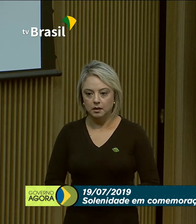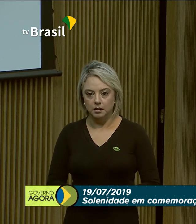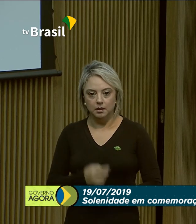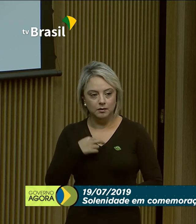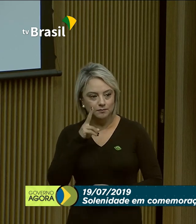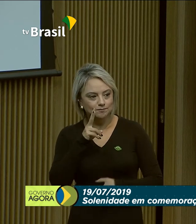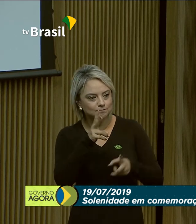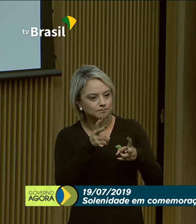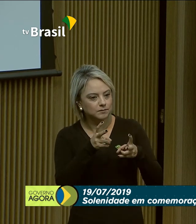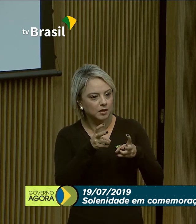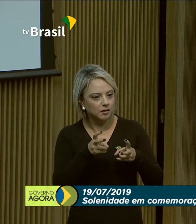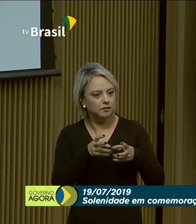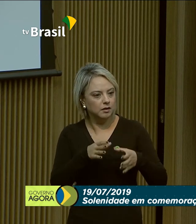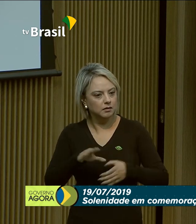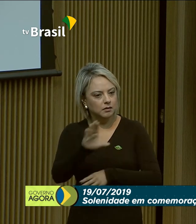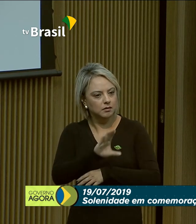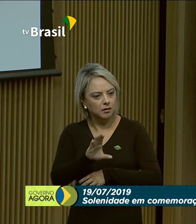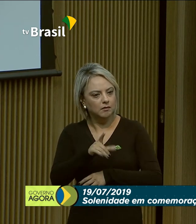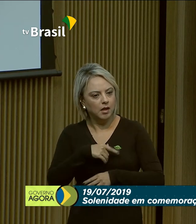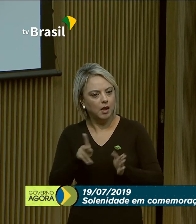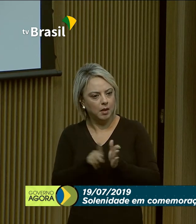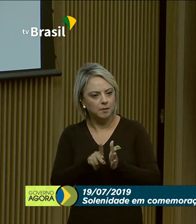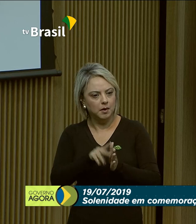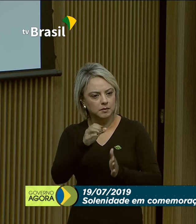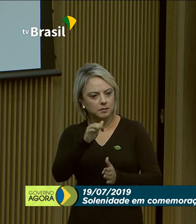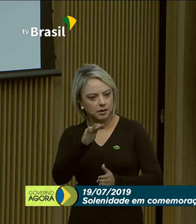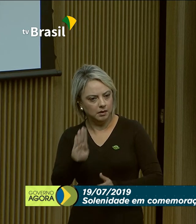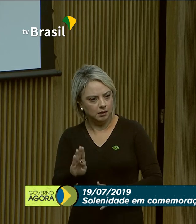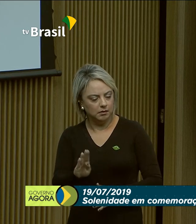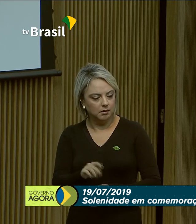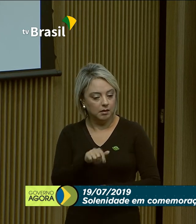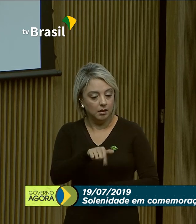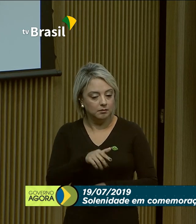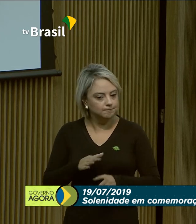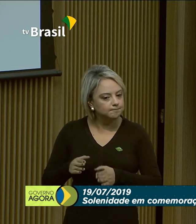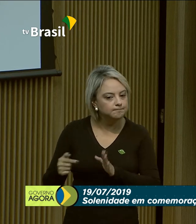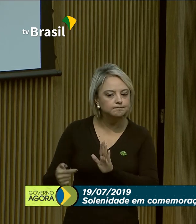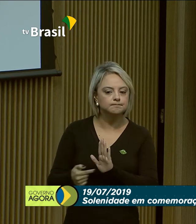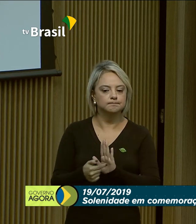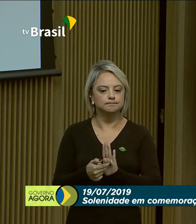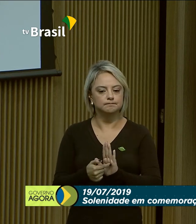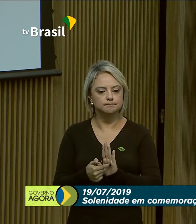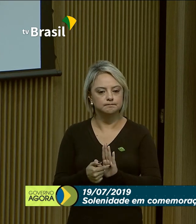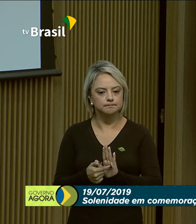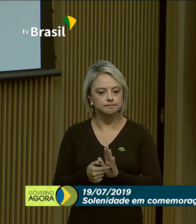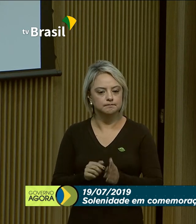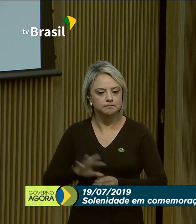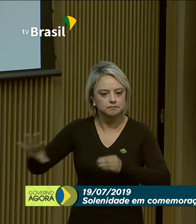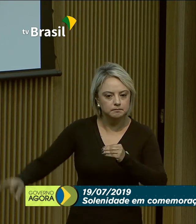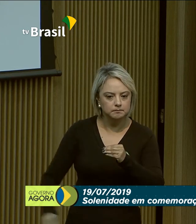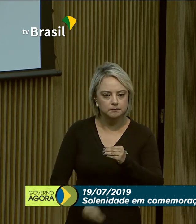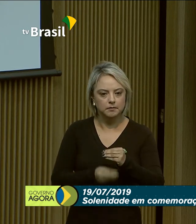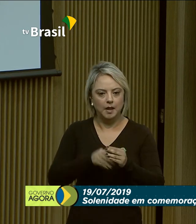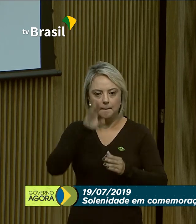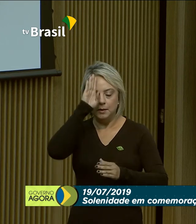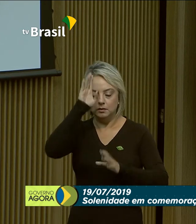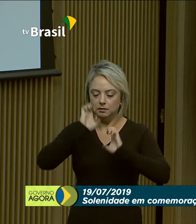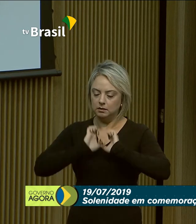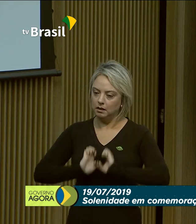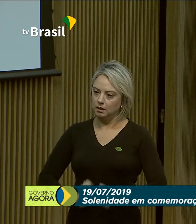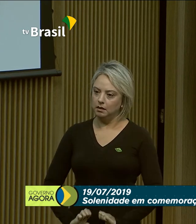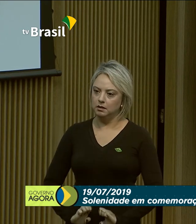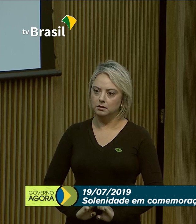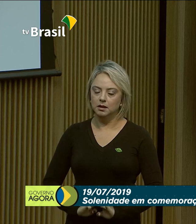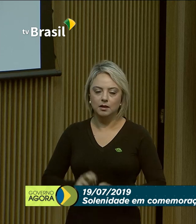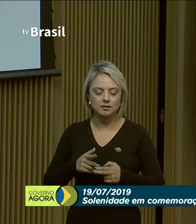eu vejo as confederações, a própria CBF, nesse rumo também, com compliance, priorizando a ética. É